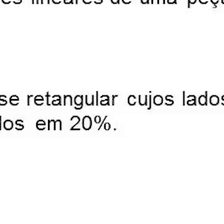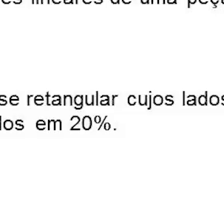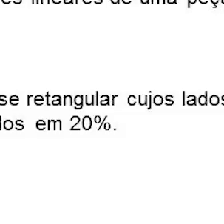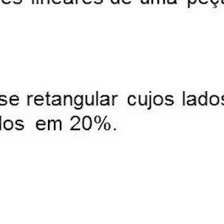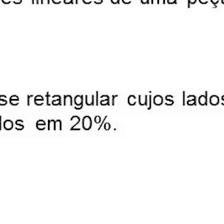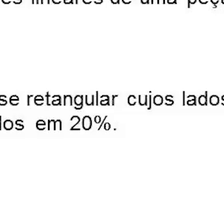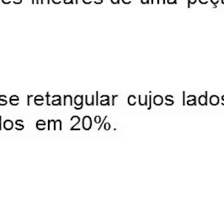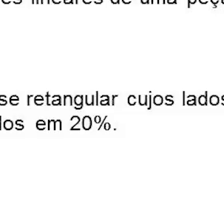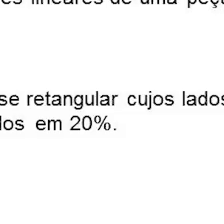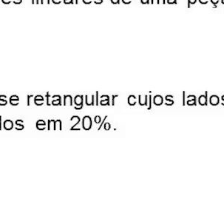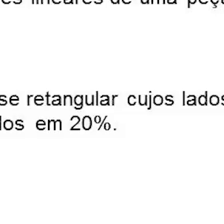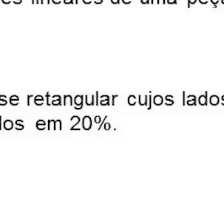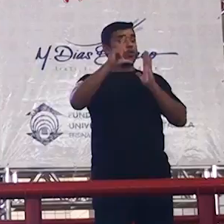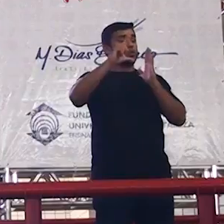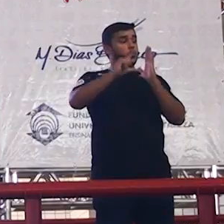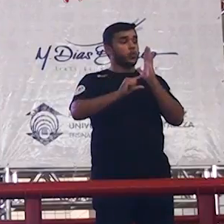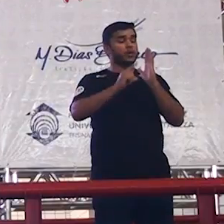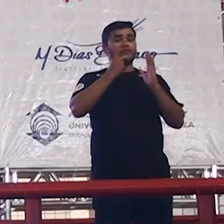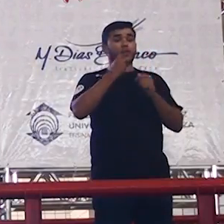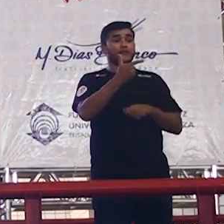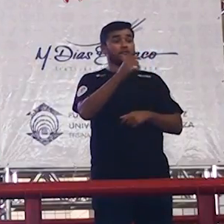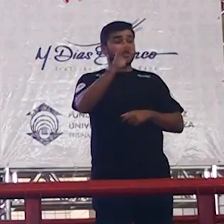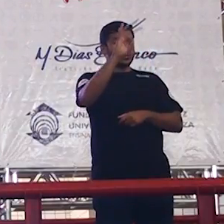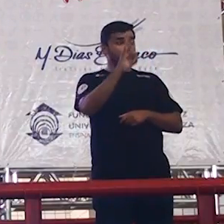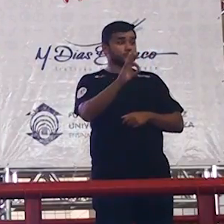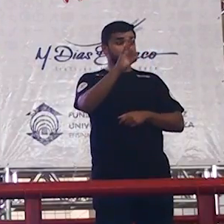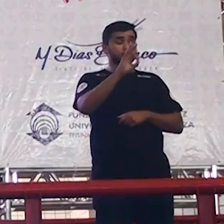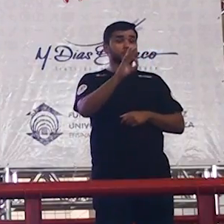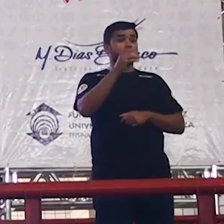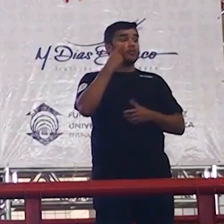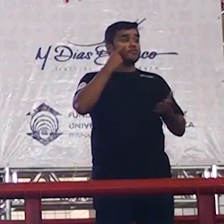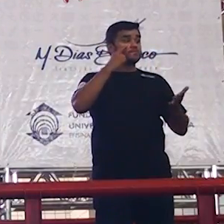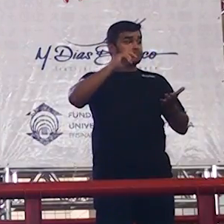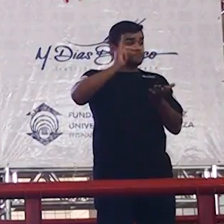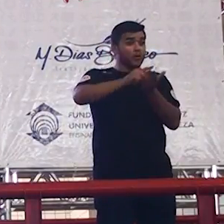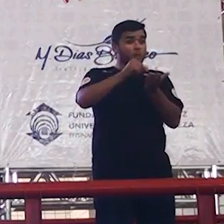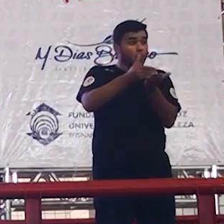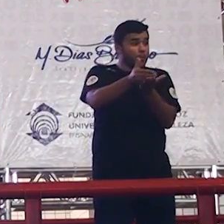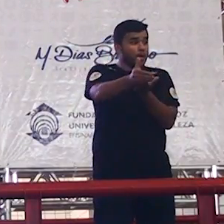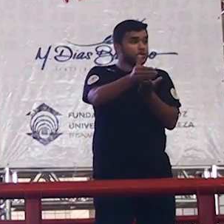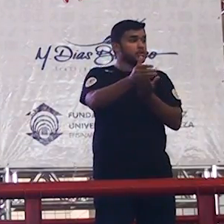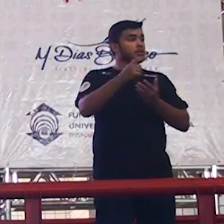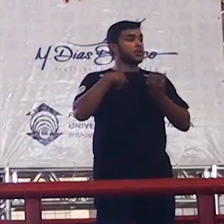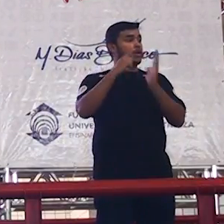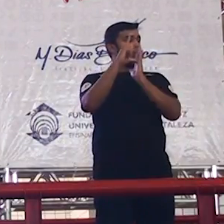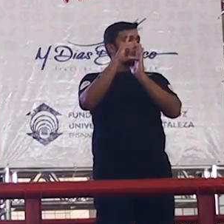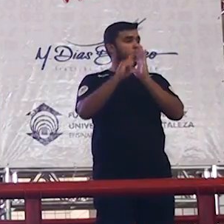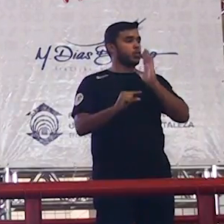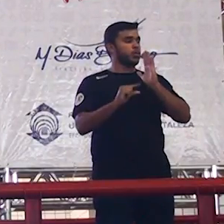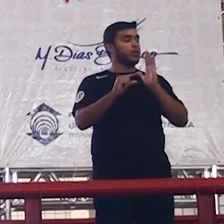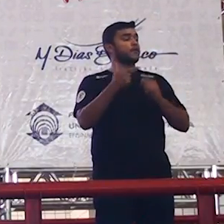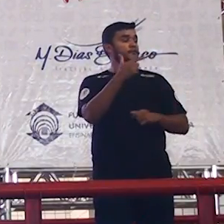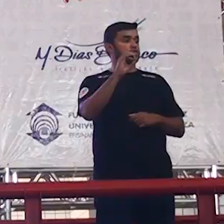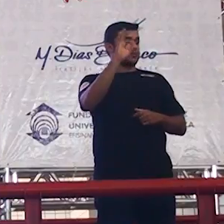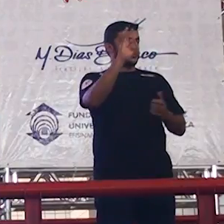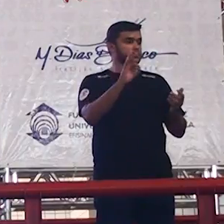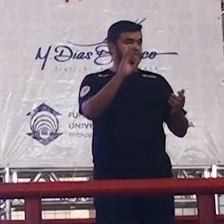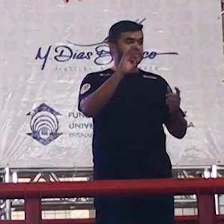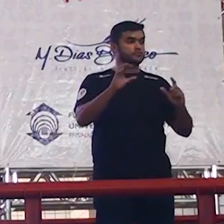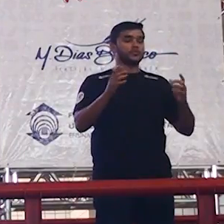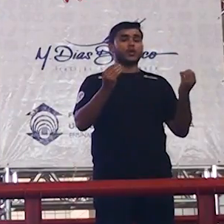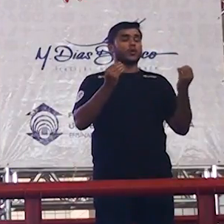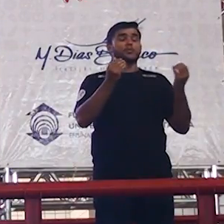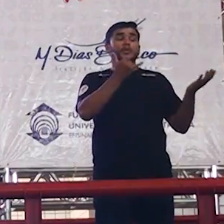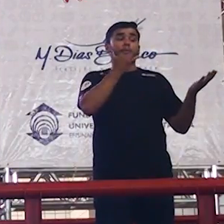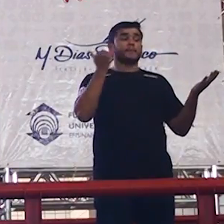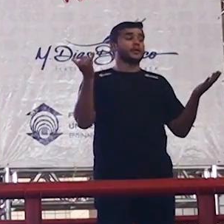Então, reduz 20% do original. Nas dimensões lineares da peça. Olha